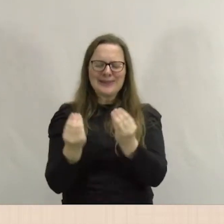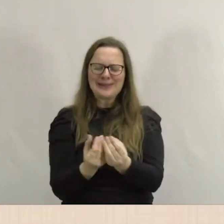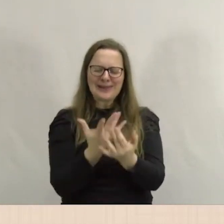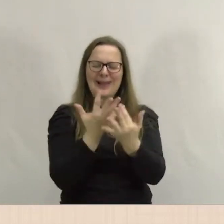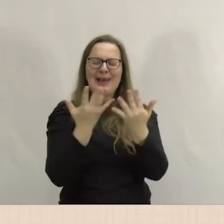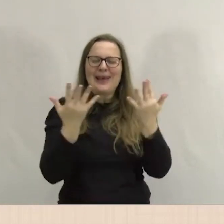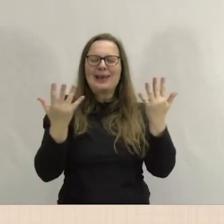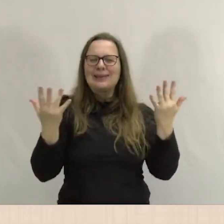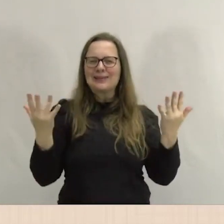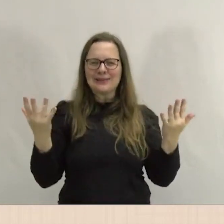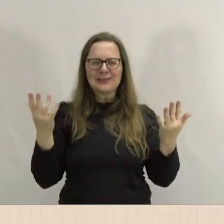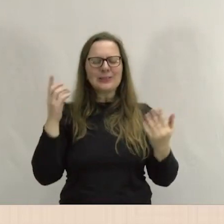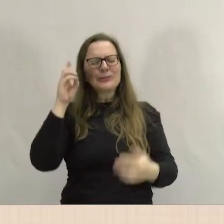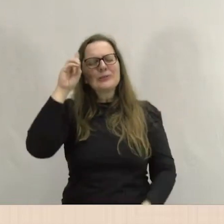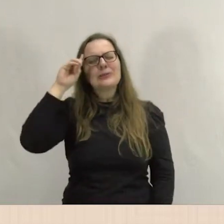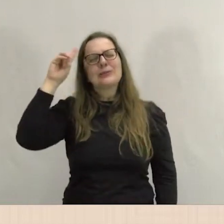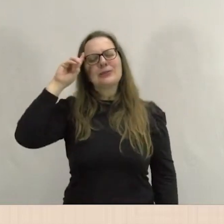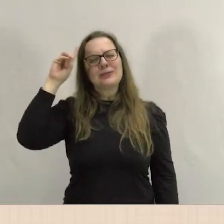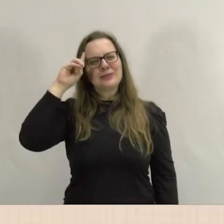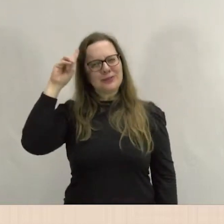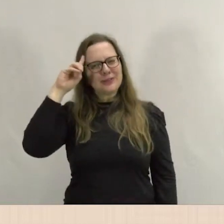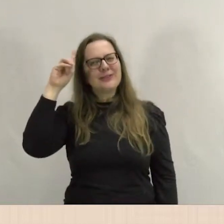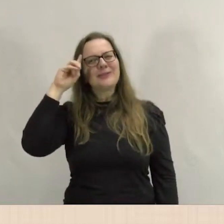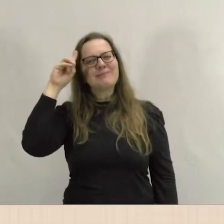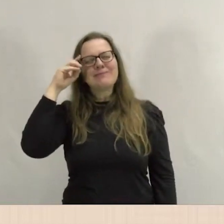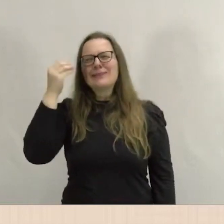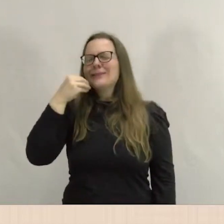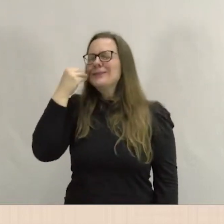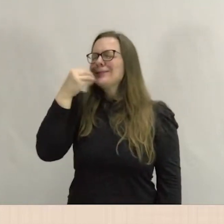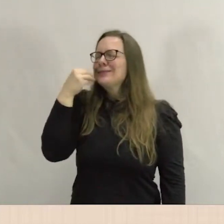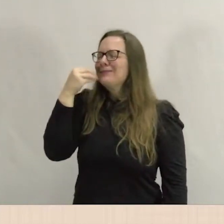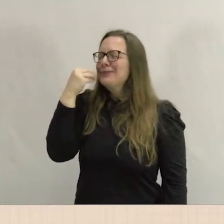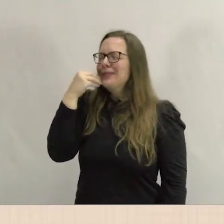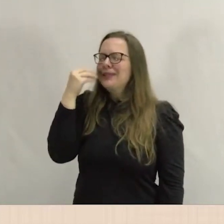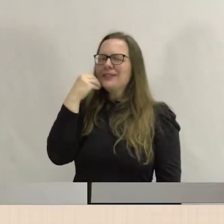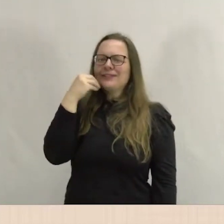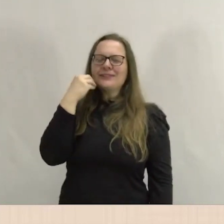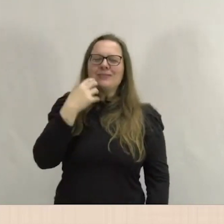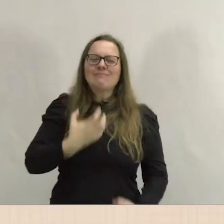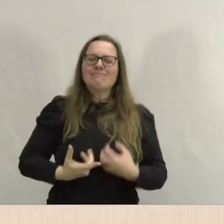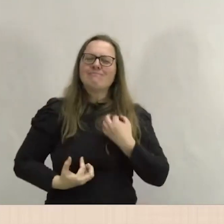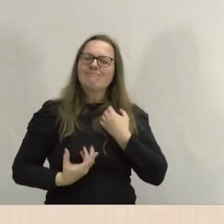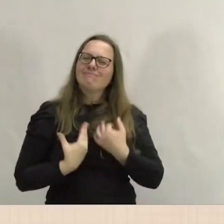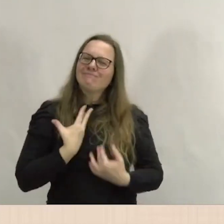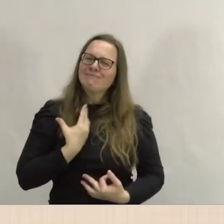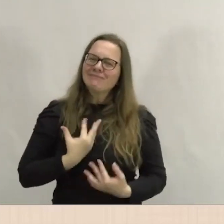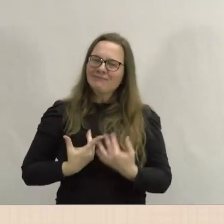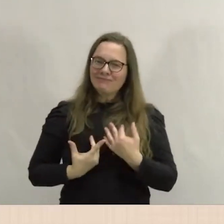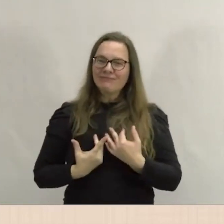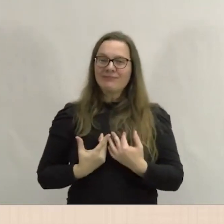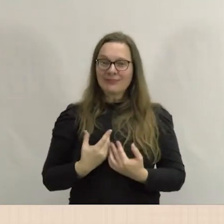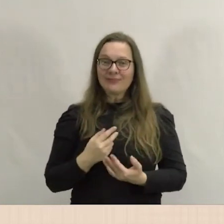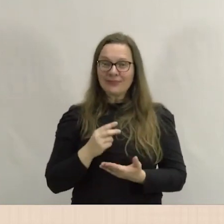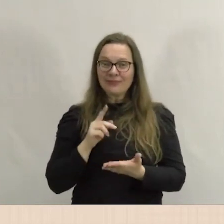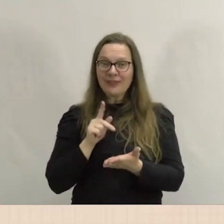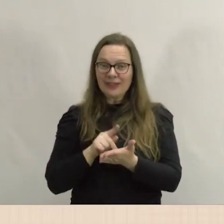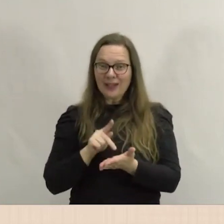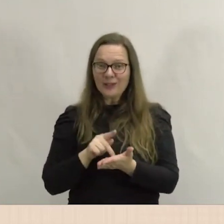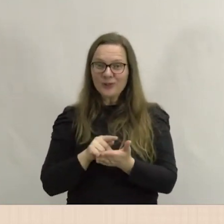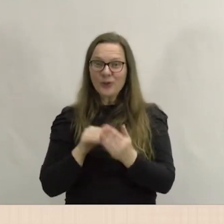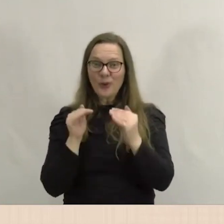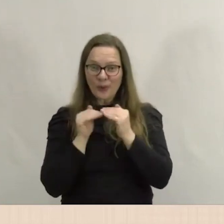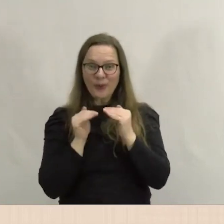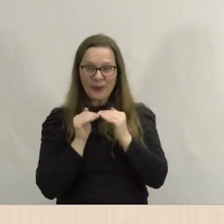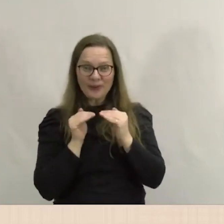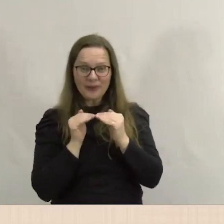Estamos experimentando o sobrenatural todos os dias. Não é? Vamos seguir assim.